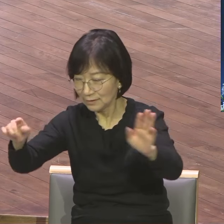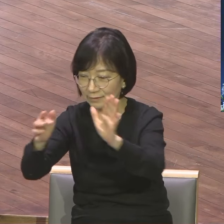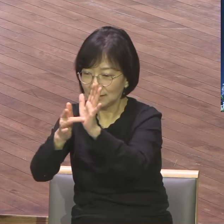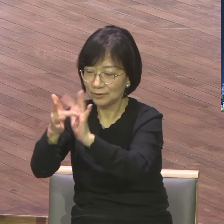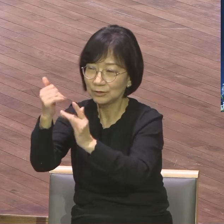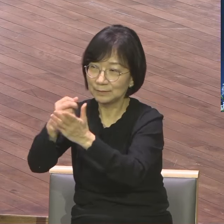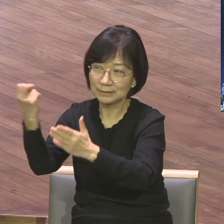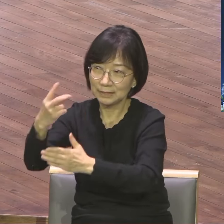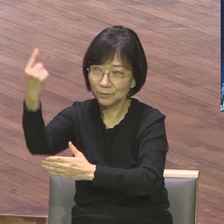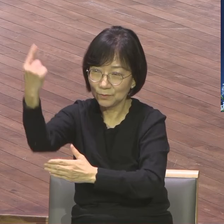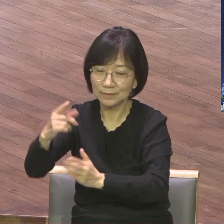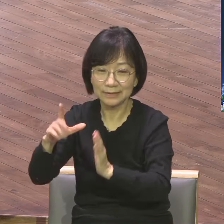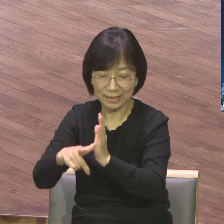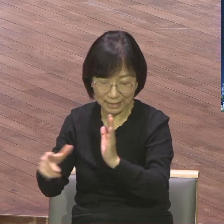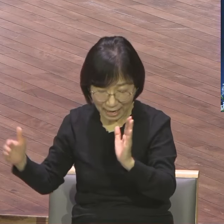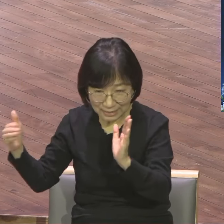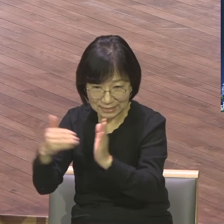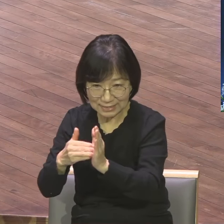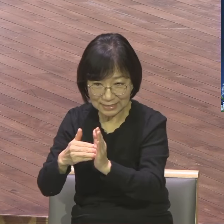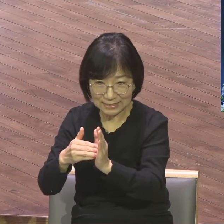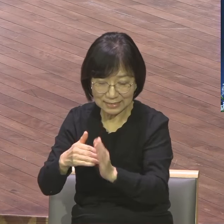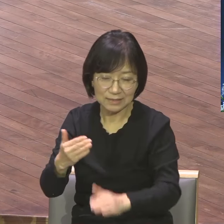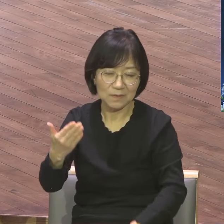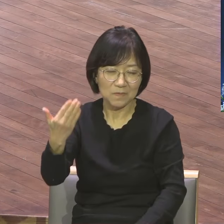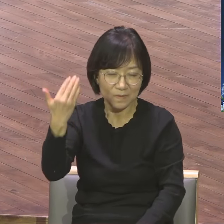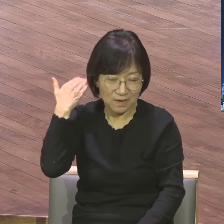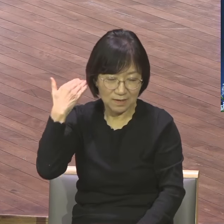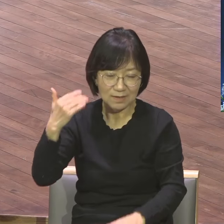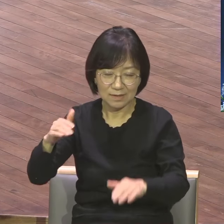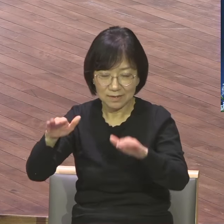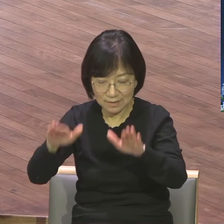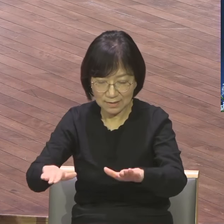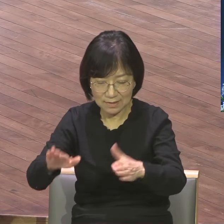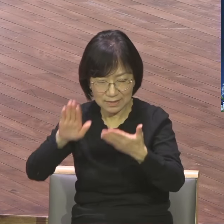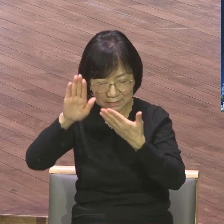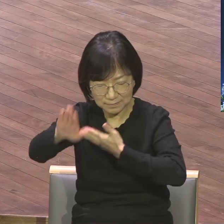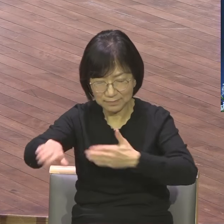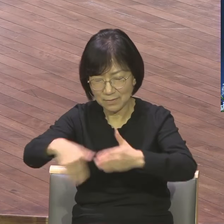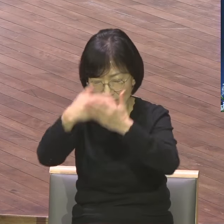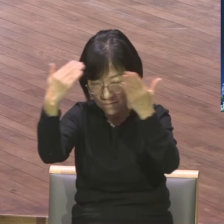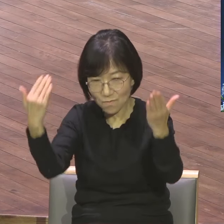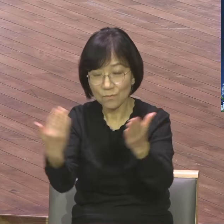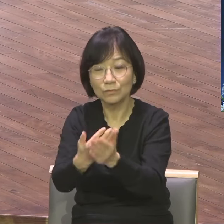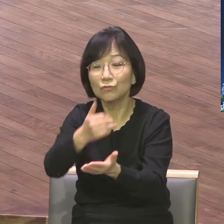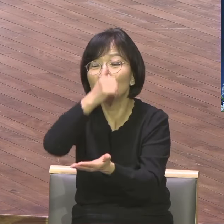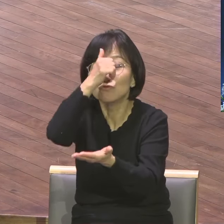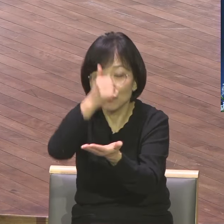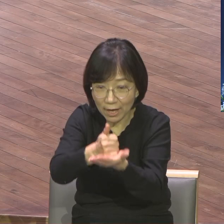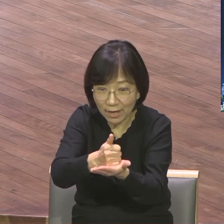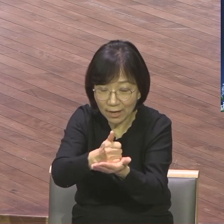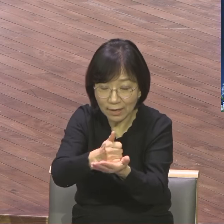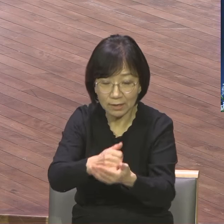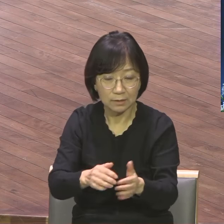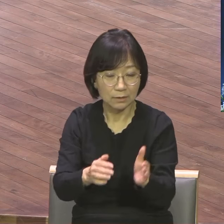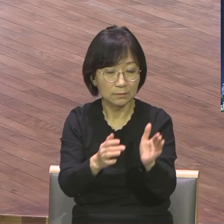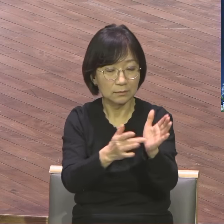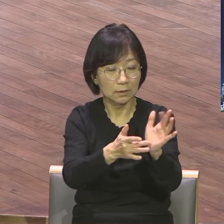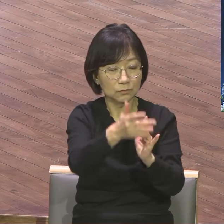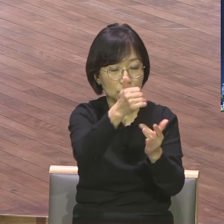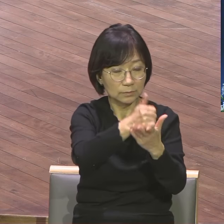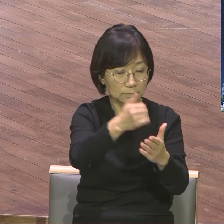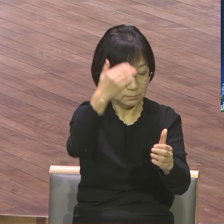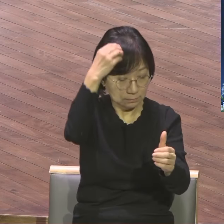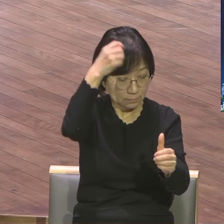다른 말하면 과거, 현재, 미래 모든 죄가 세례요한이 예수님 머리에 세례 베푸는